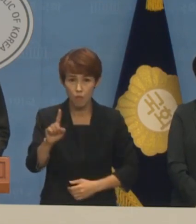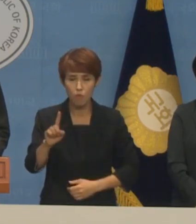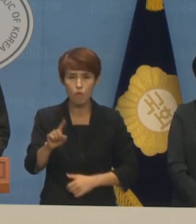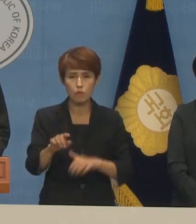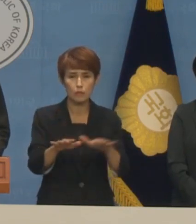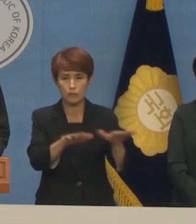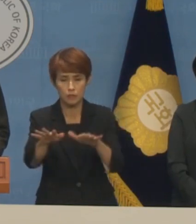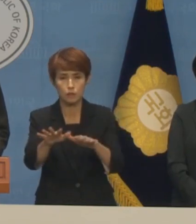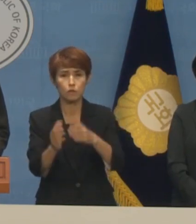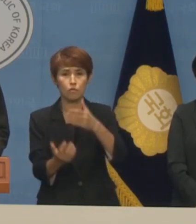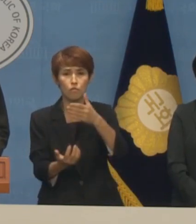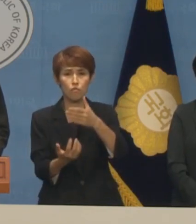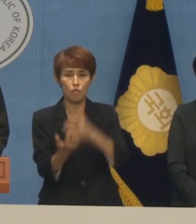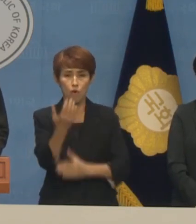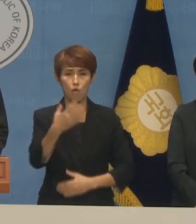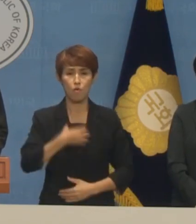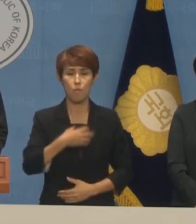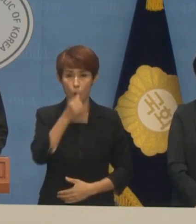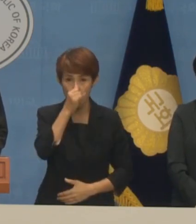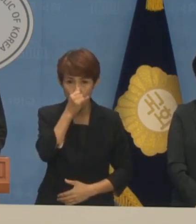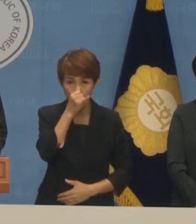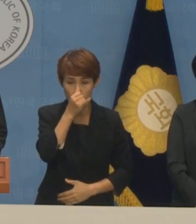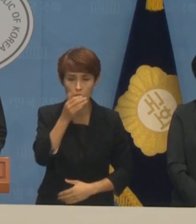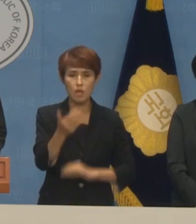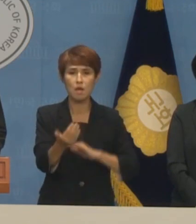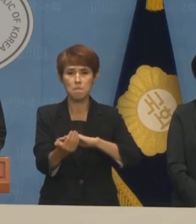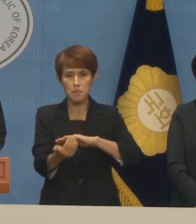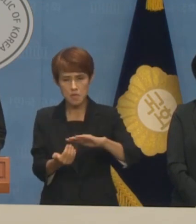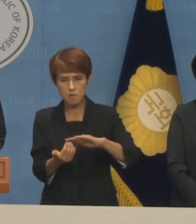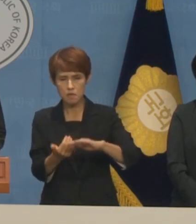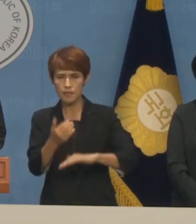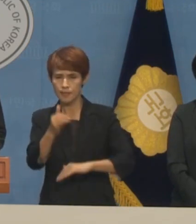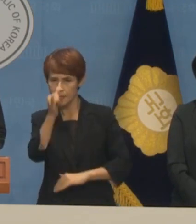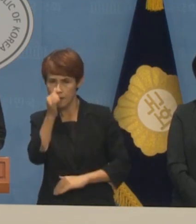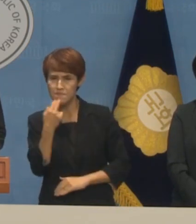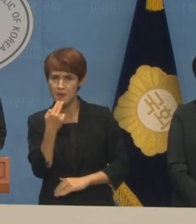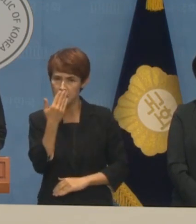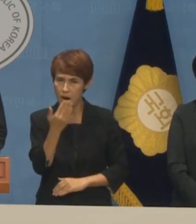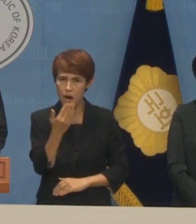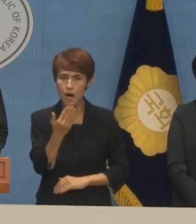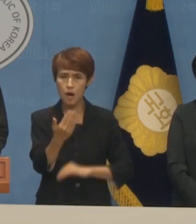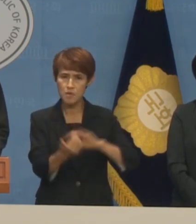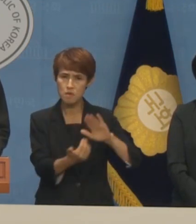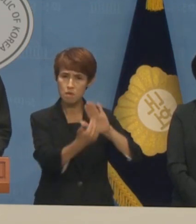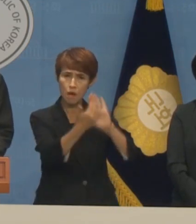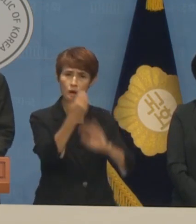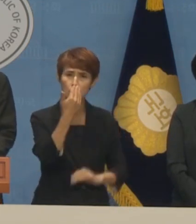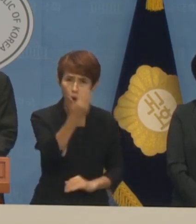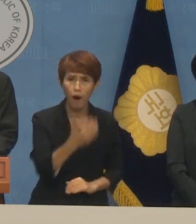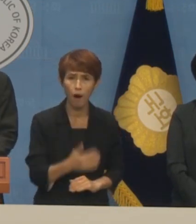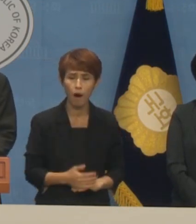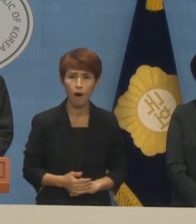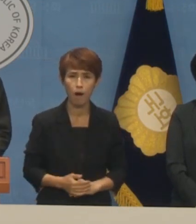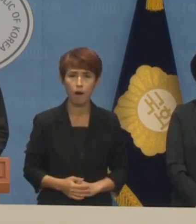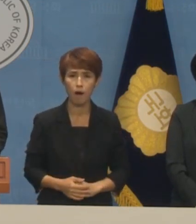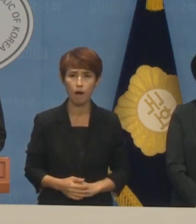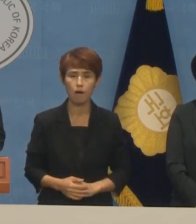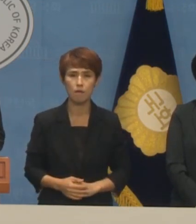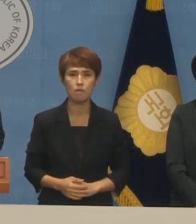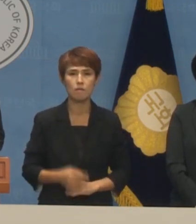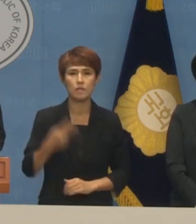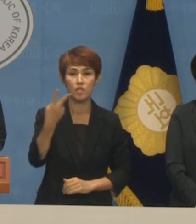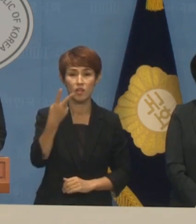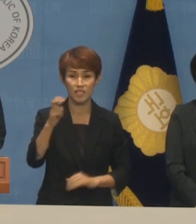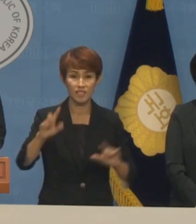위험이 사전에 충분히 예측 가능했고 예방 가능했다는 사실입니다.